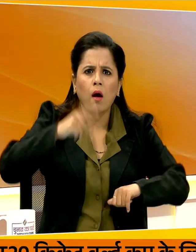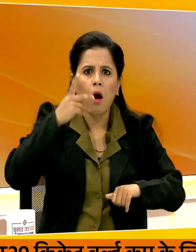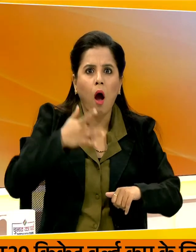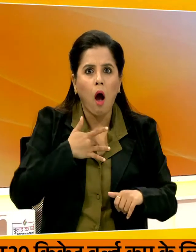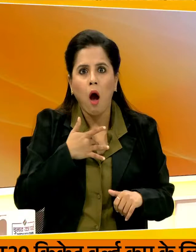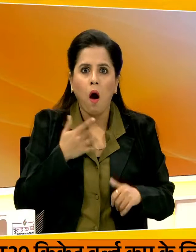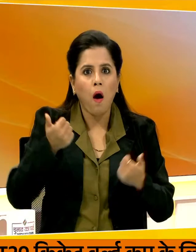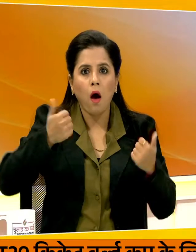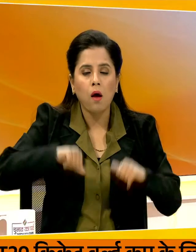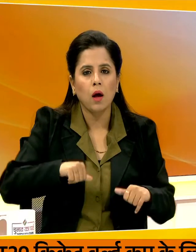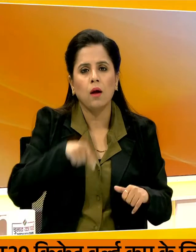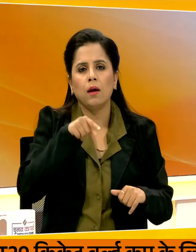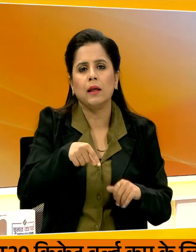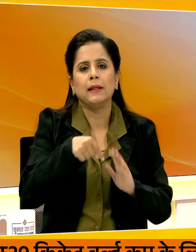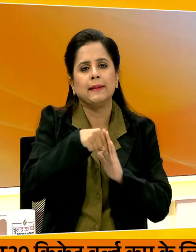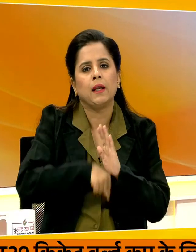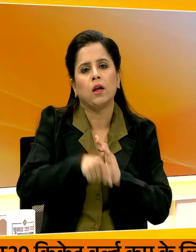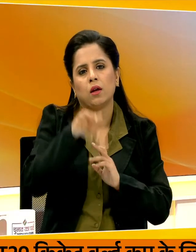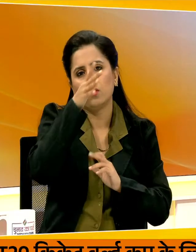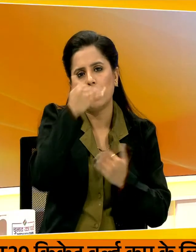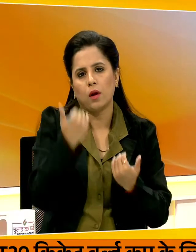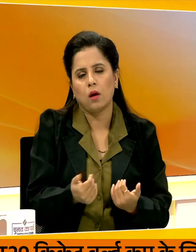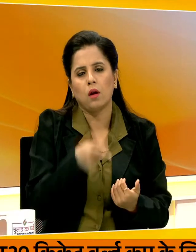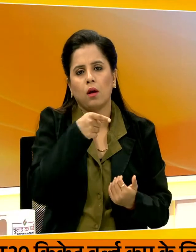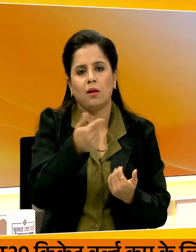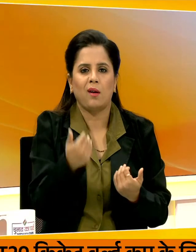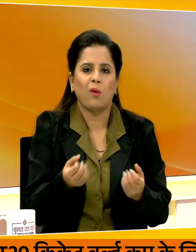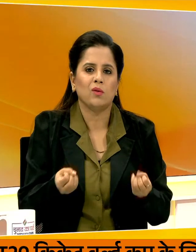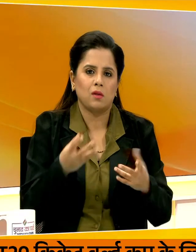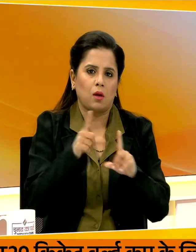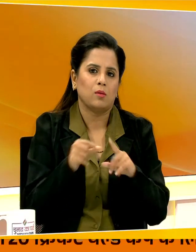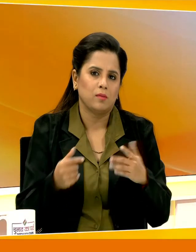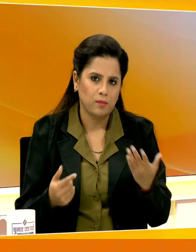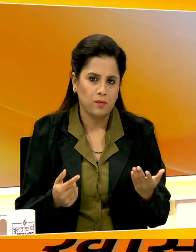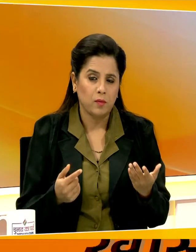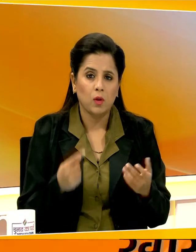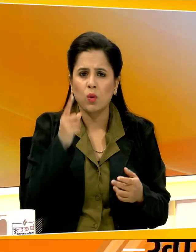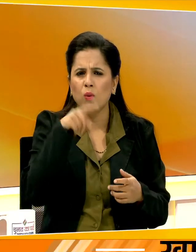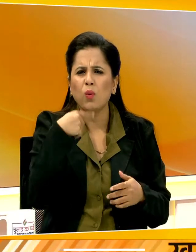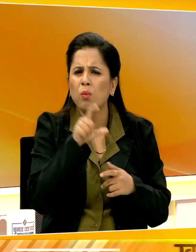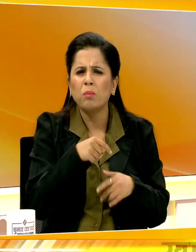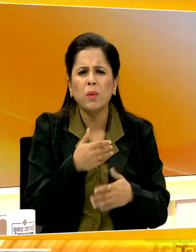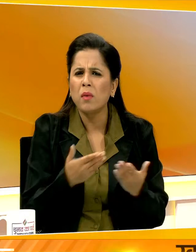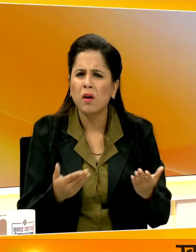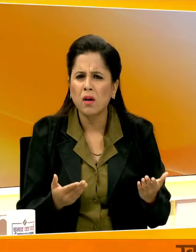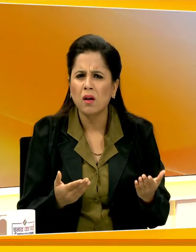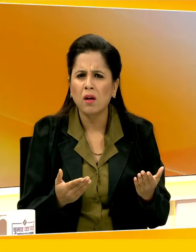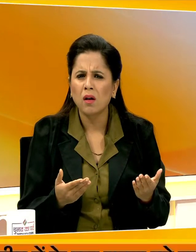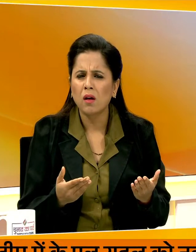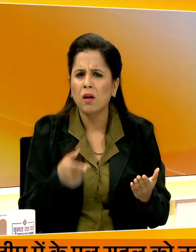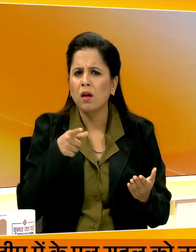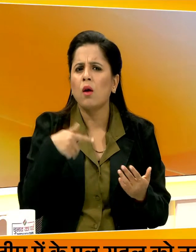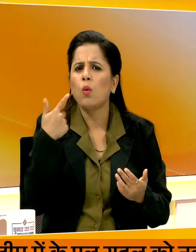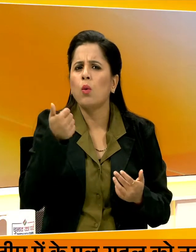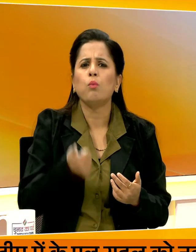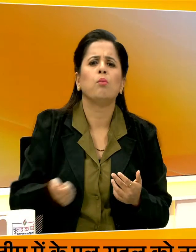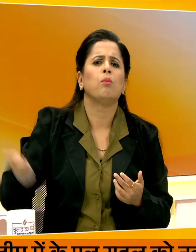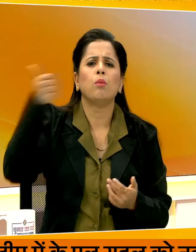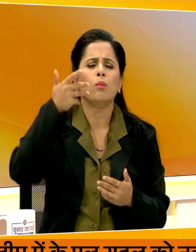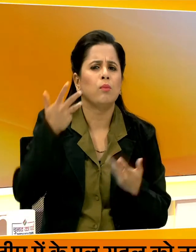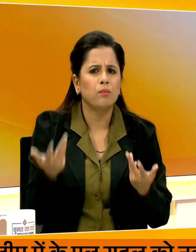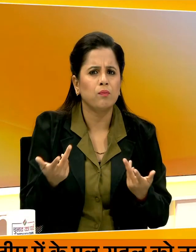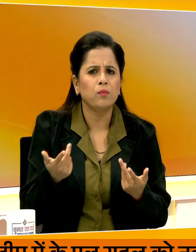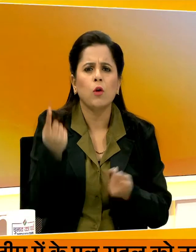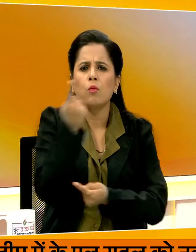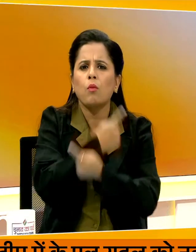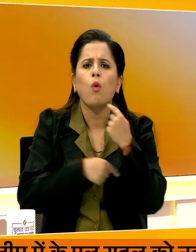आई, तो अब डीप फेक के प्रयोग पर उतर आए। आखिर कौन है ये लोग, कितने बड़े नेता हैं, किन किन